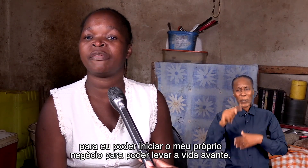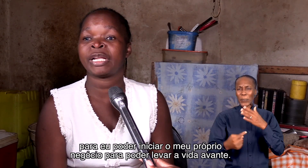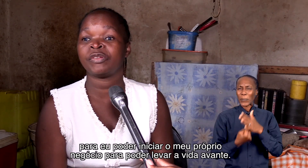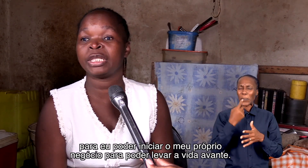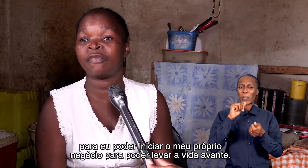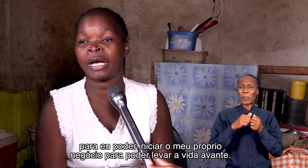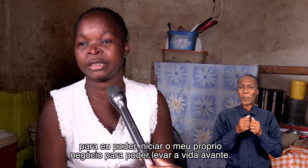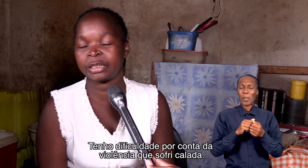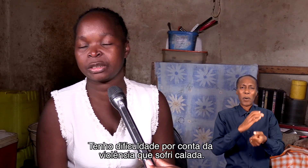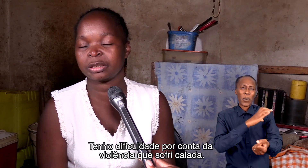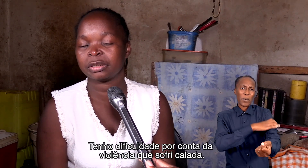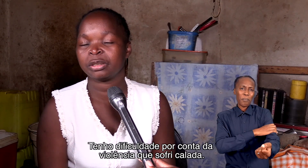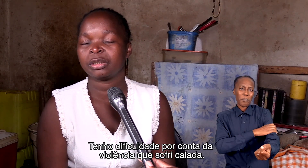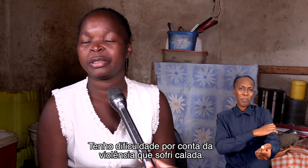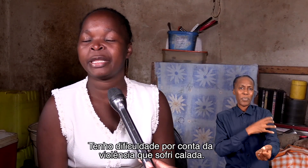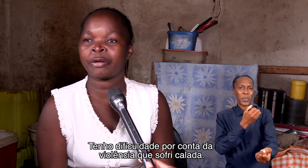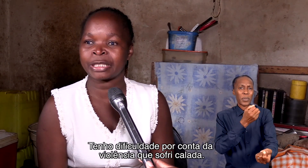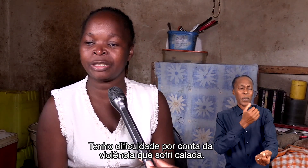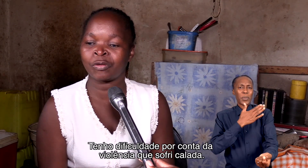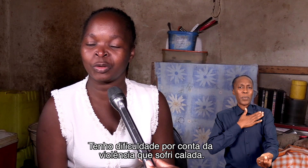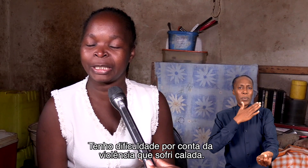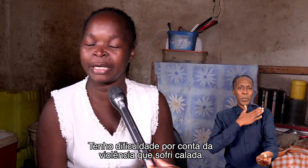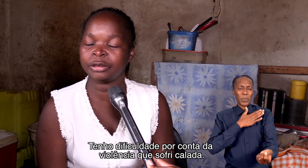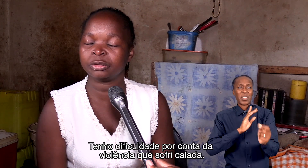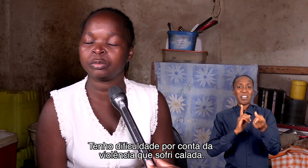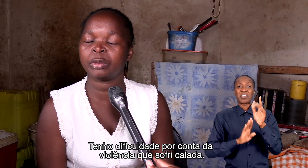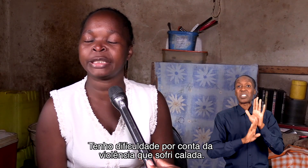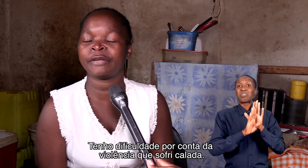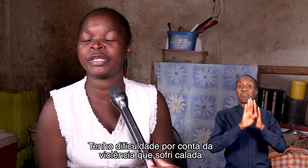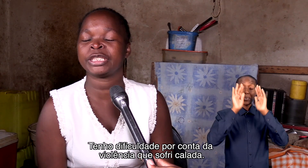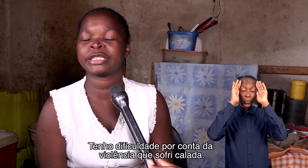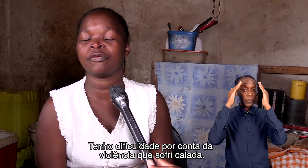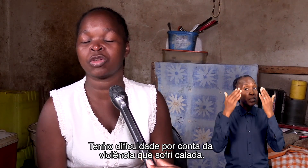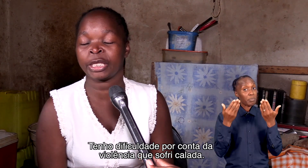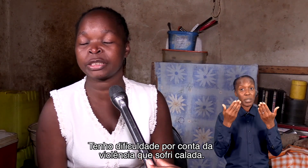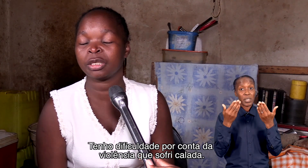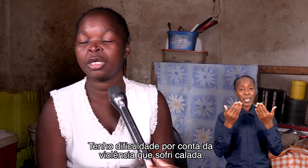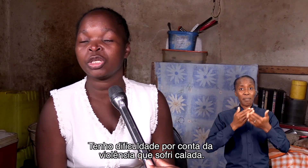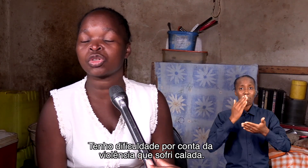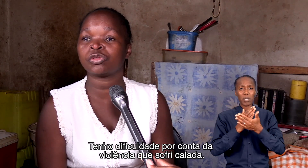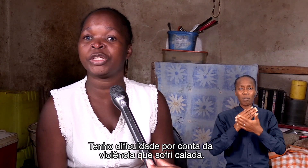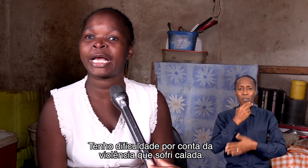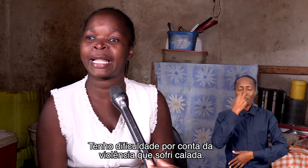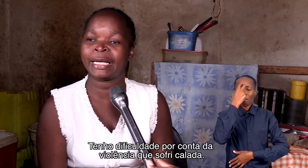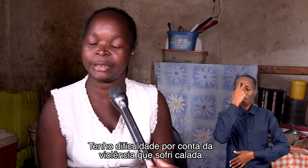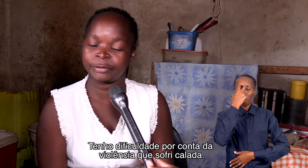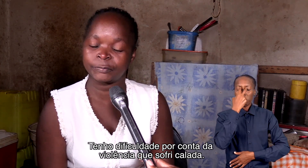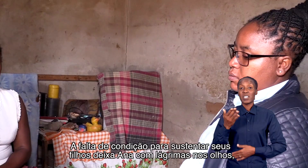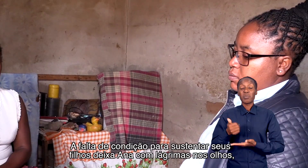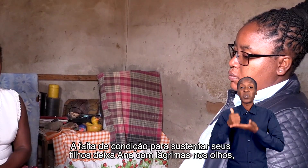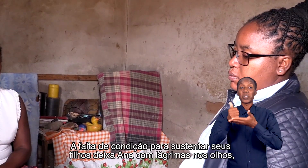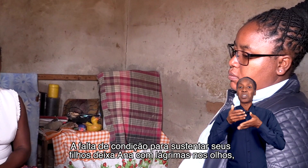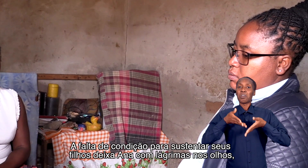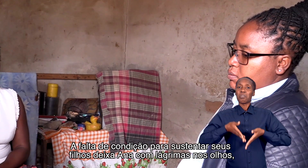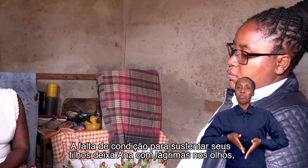poder levar a vida avante. Tenho essa dificuldade através dessa violência que eu sofri calada.